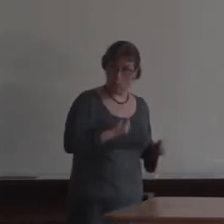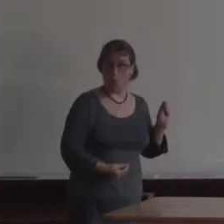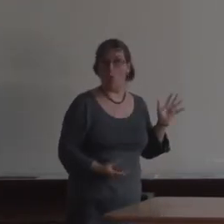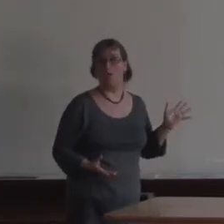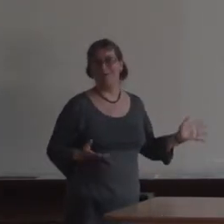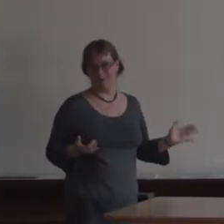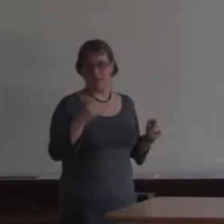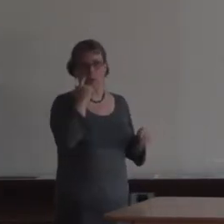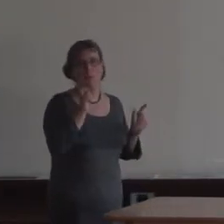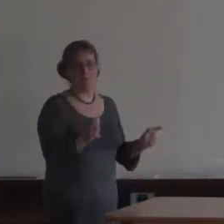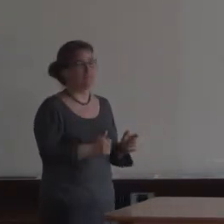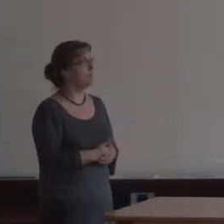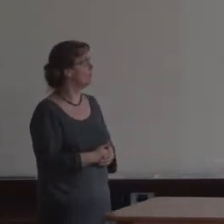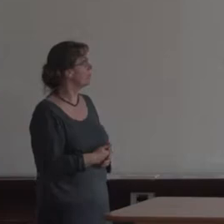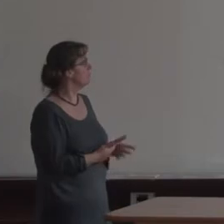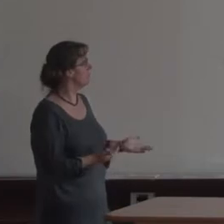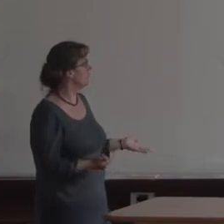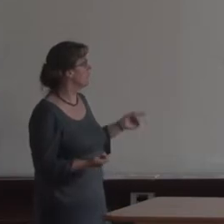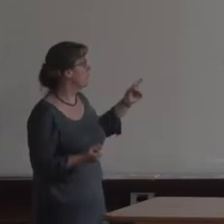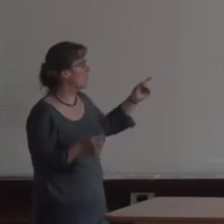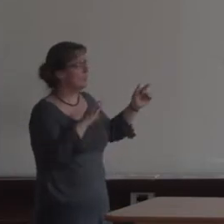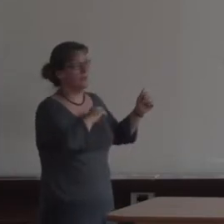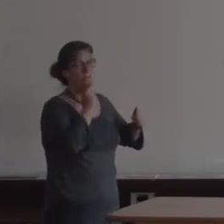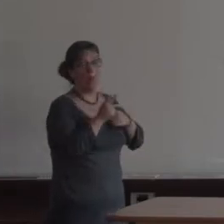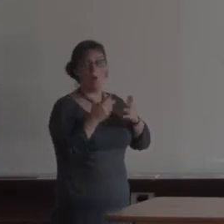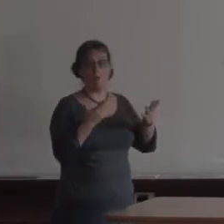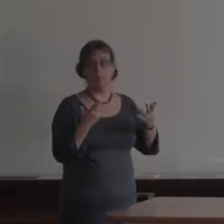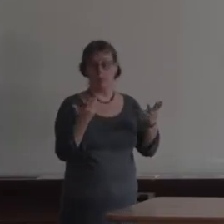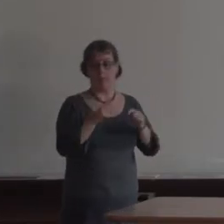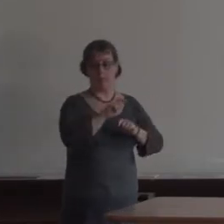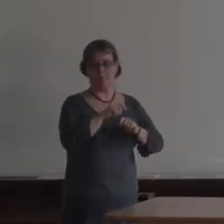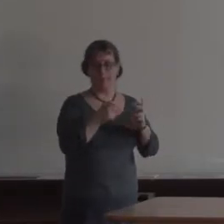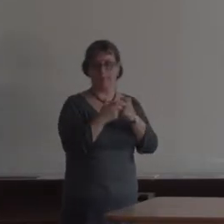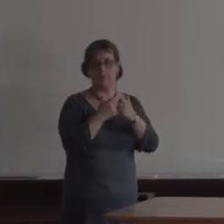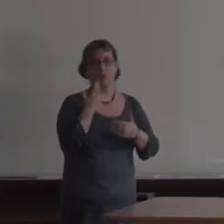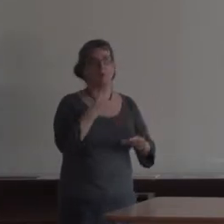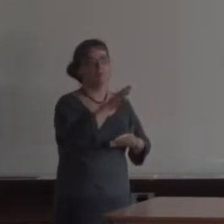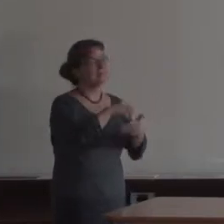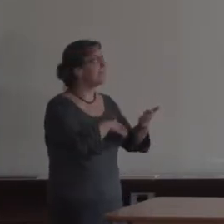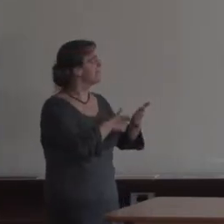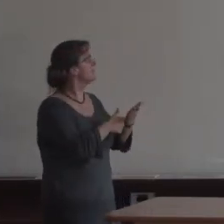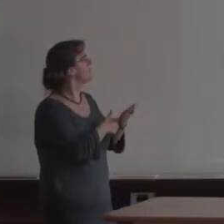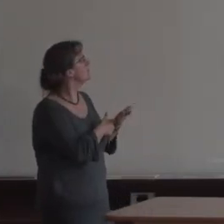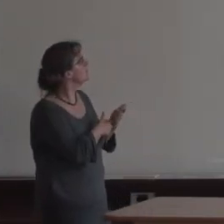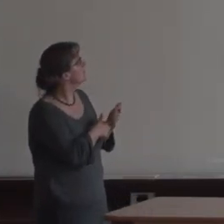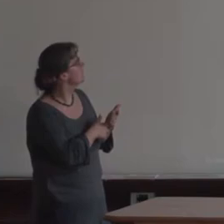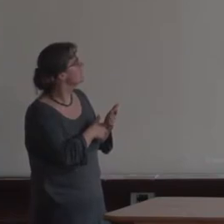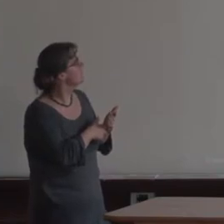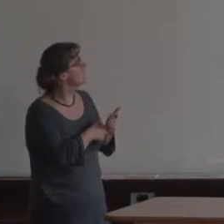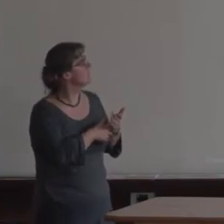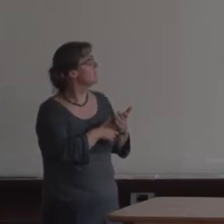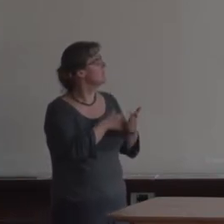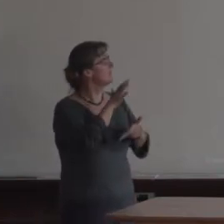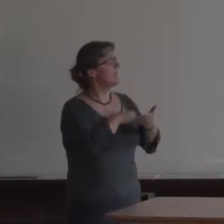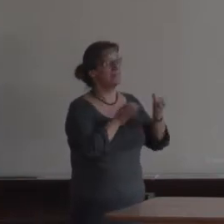Alors, je me suis dit, par exemple, je vais tester sur un texte ASCII, sans accent. Puis après, je vais rajouter des